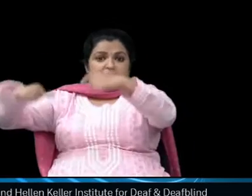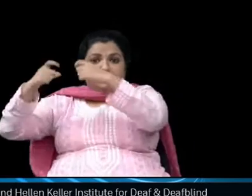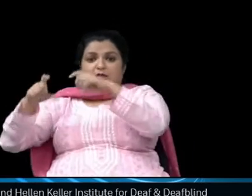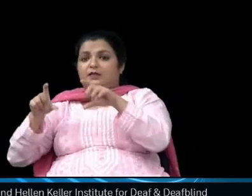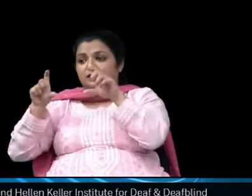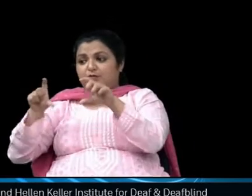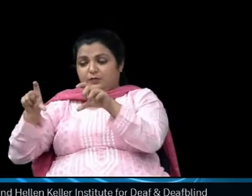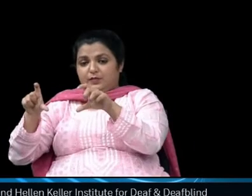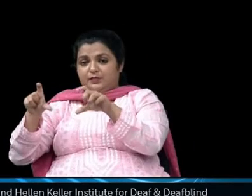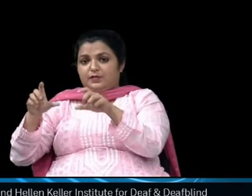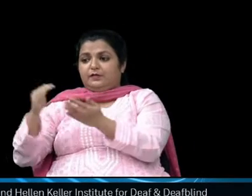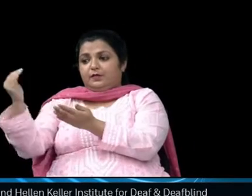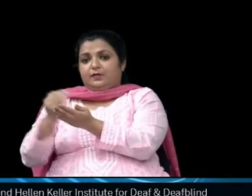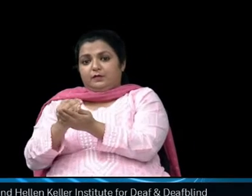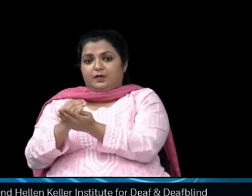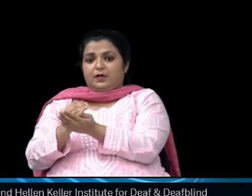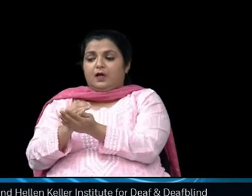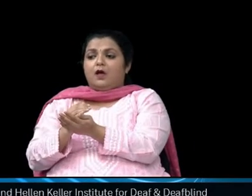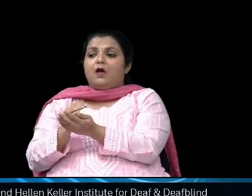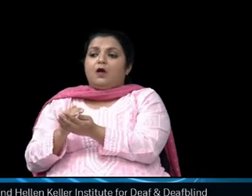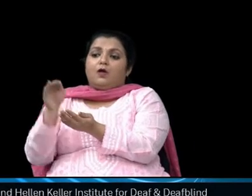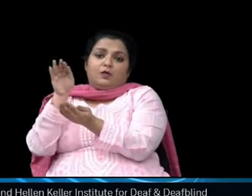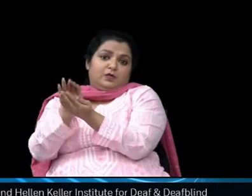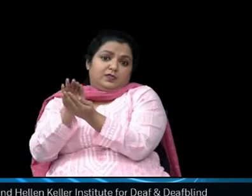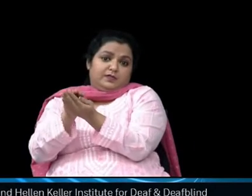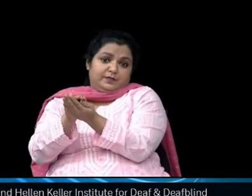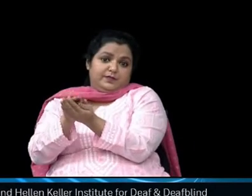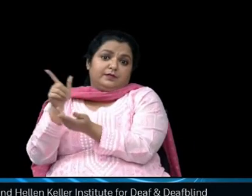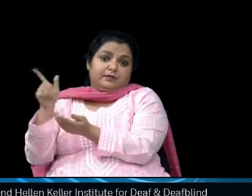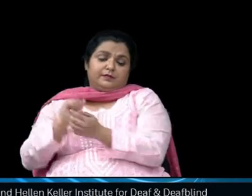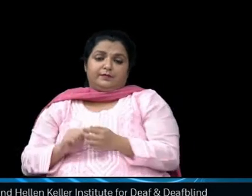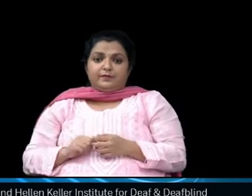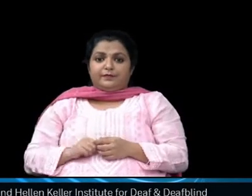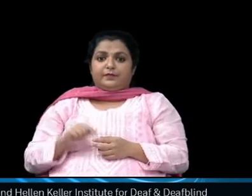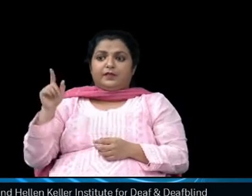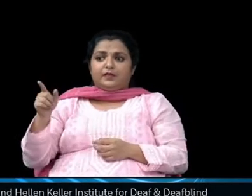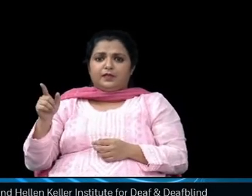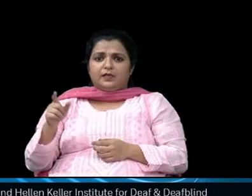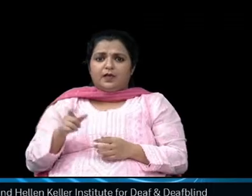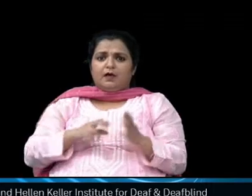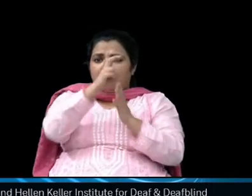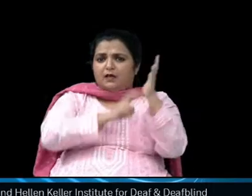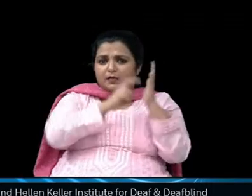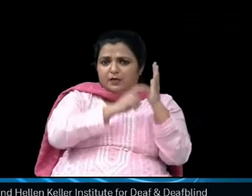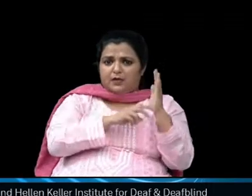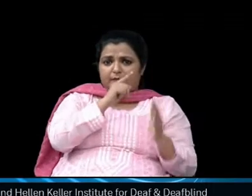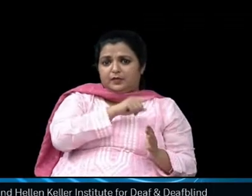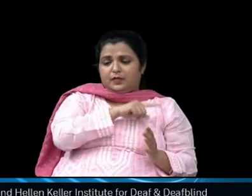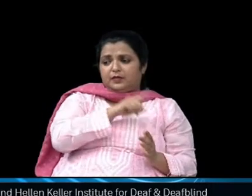संदोने आट्राइगोनिस करता सवपन कोटी अनुशस्ट रक्ष यवडा नियत में पस्तावित कर देता है